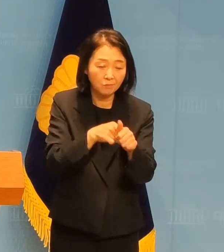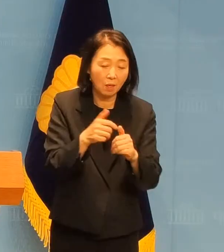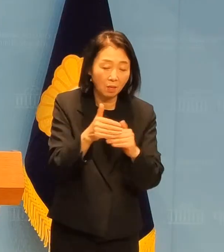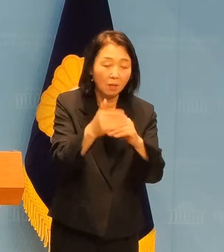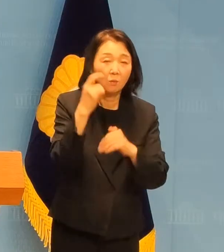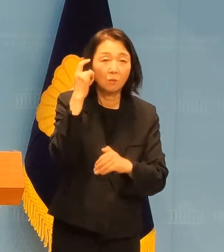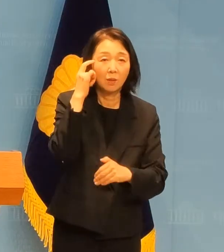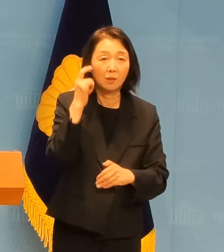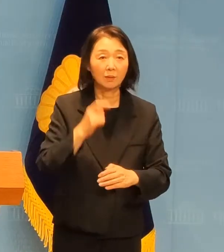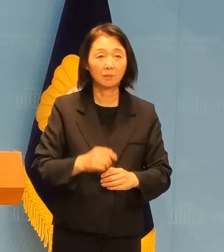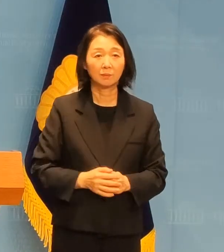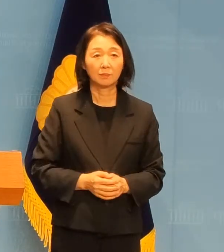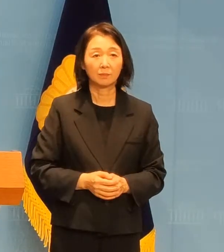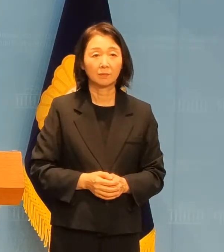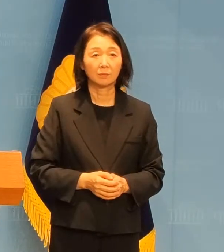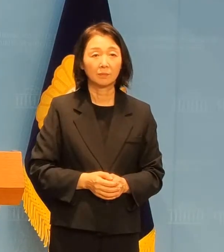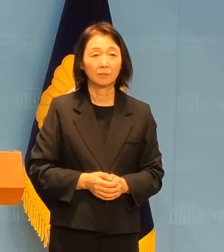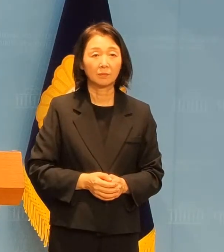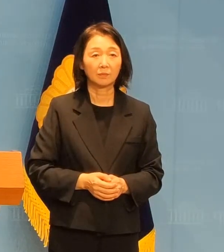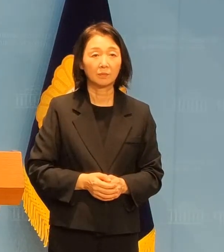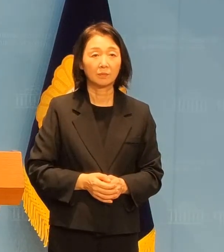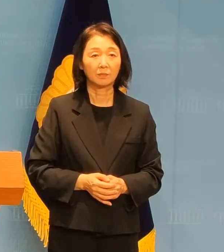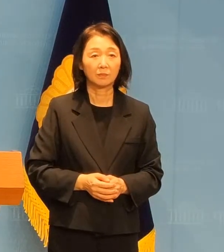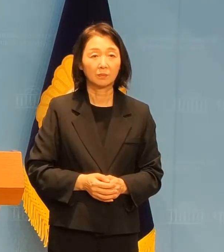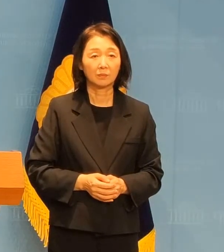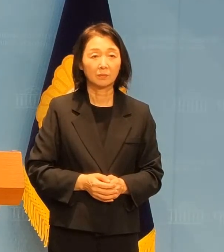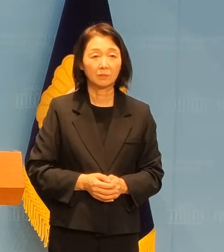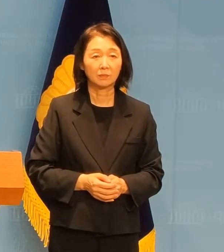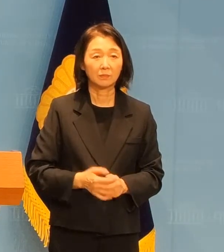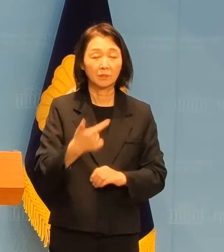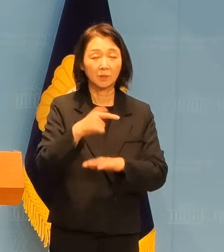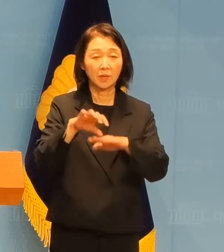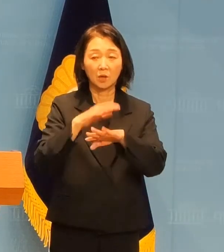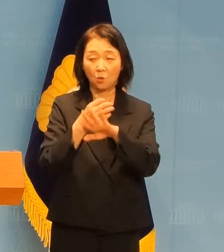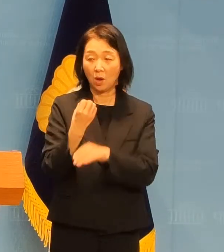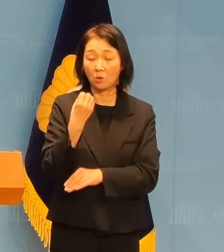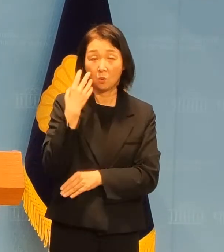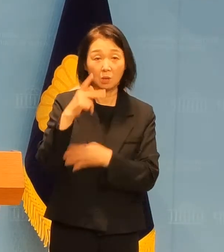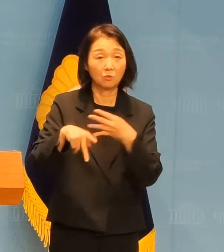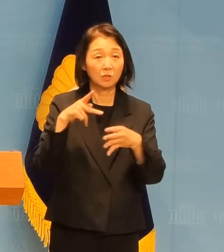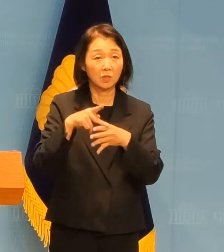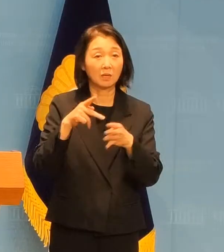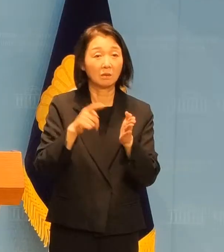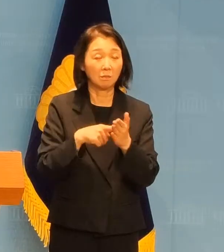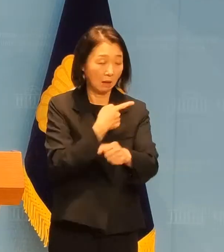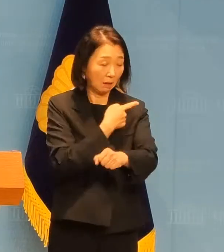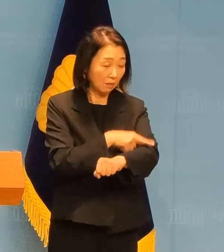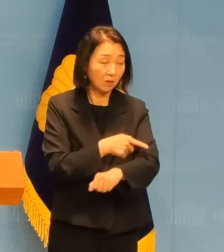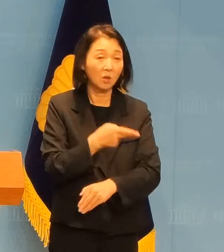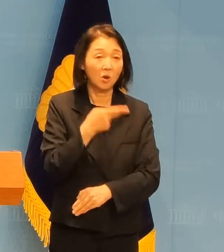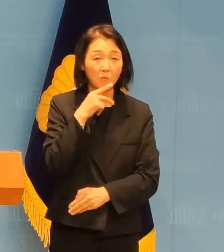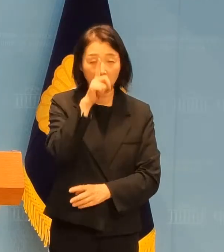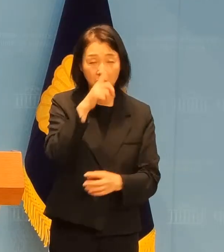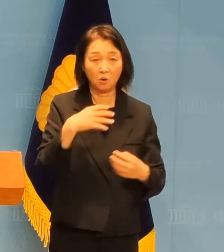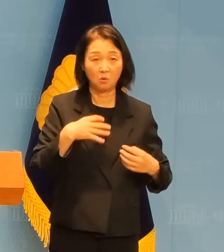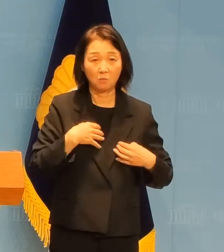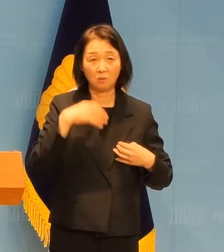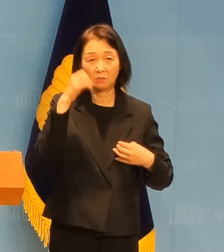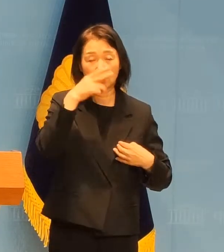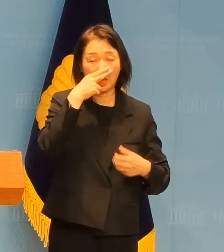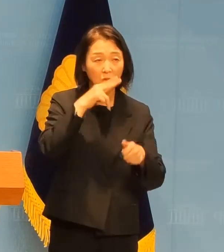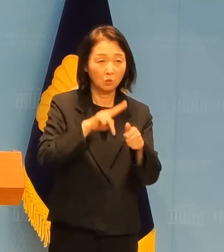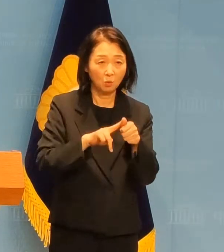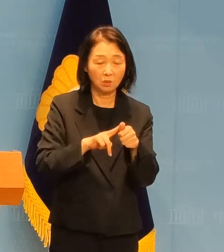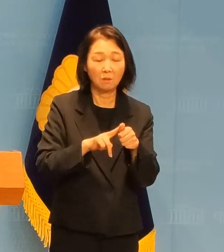배경은 무엇입니까? 대왕고래 프로젝트는 무능한 정권의 무모한 도전과